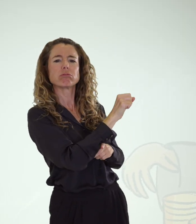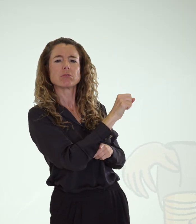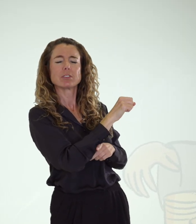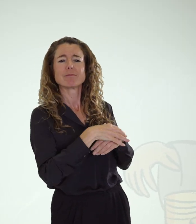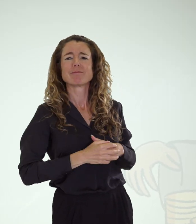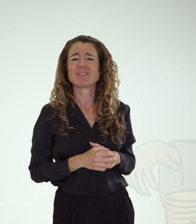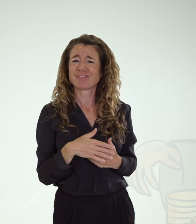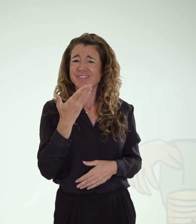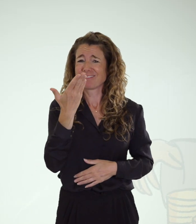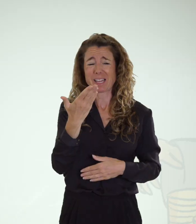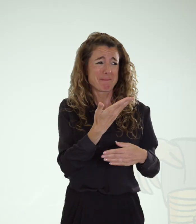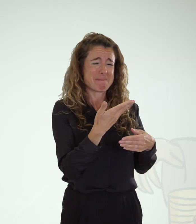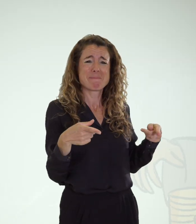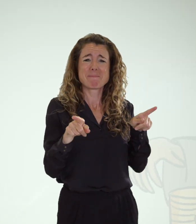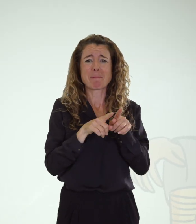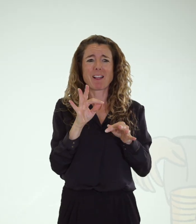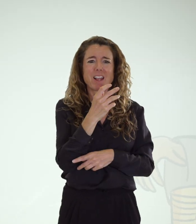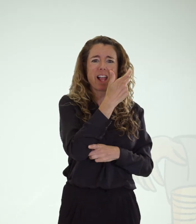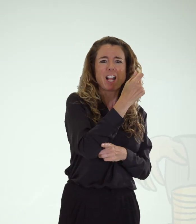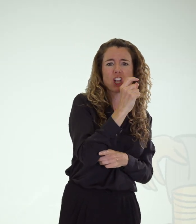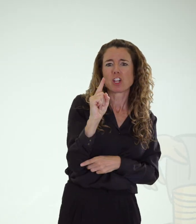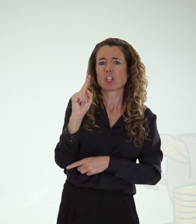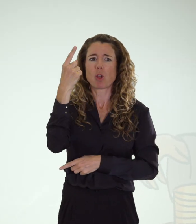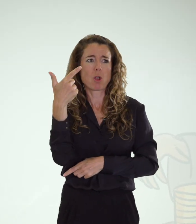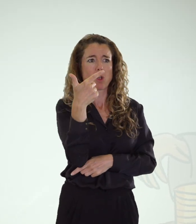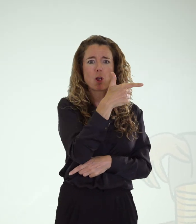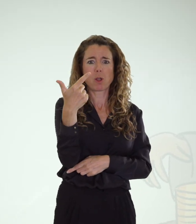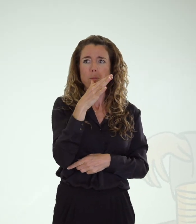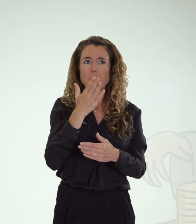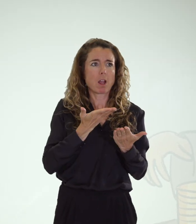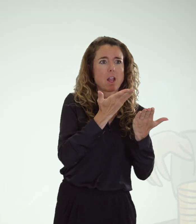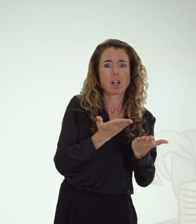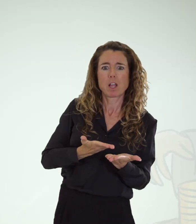l'autre. Vous ne pouvez pas servir à la fois Dieu et l'argent.